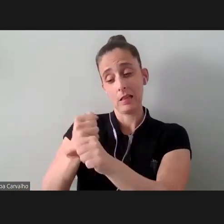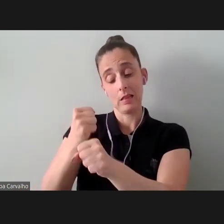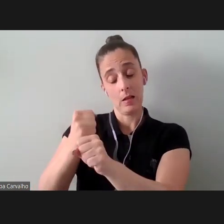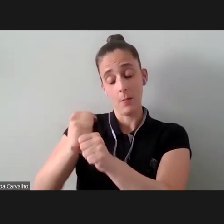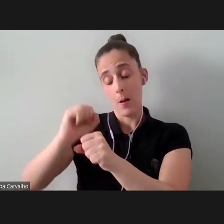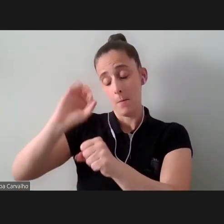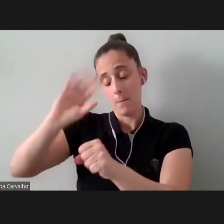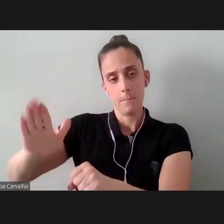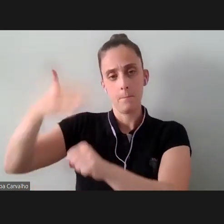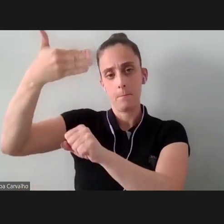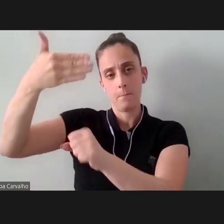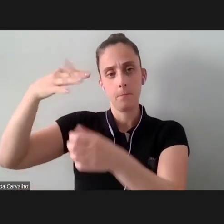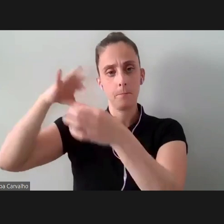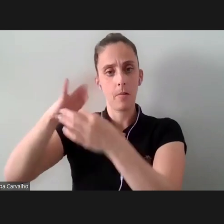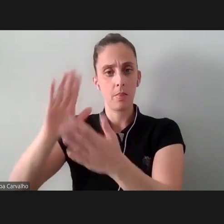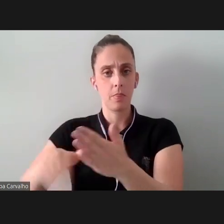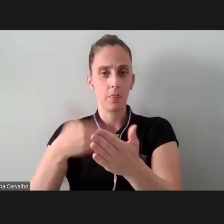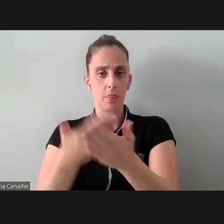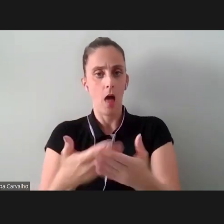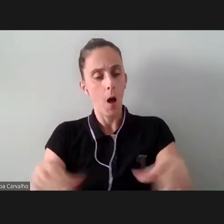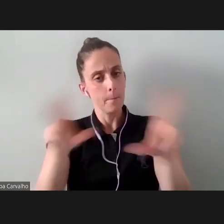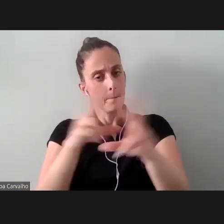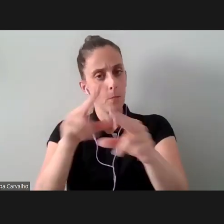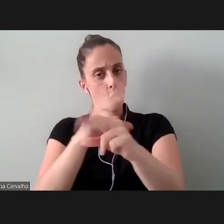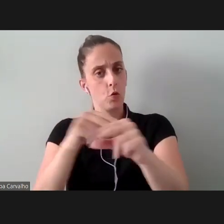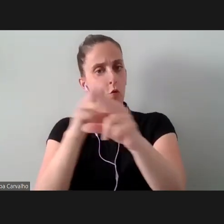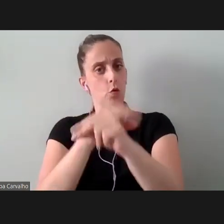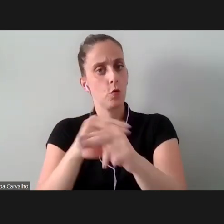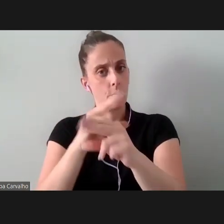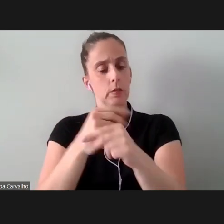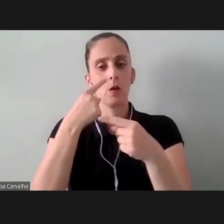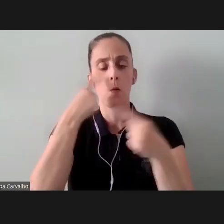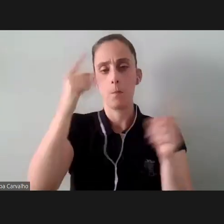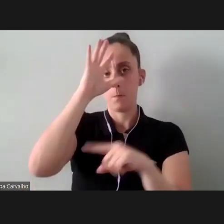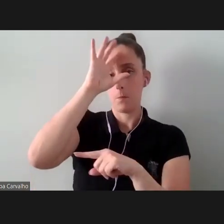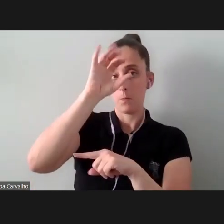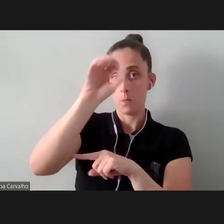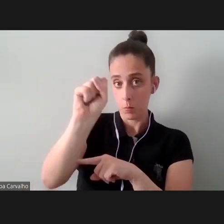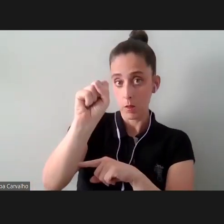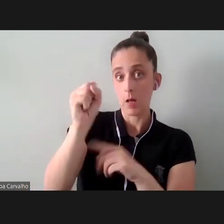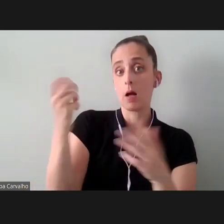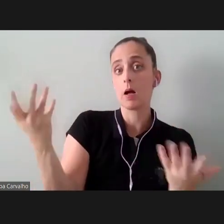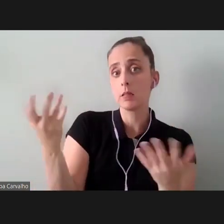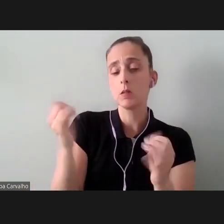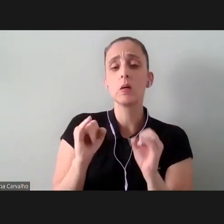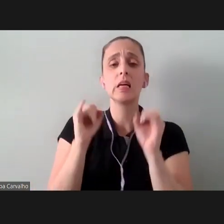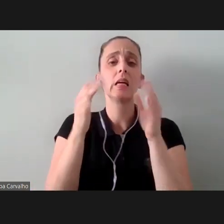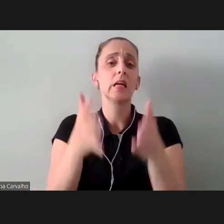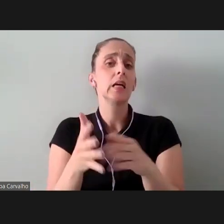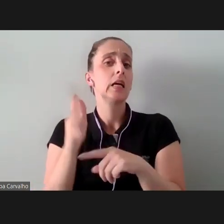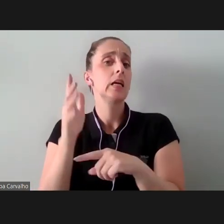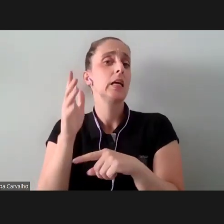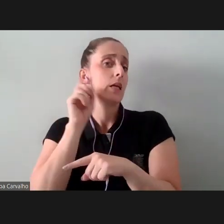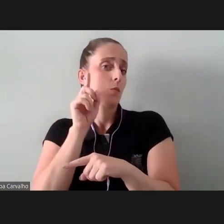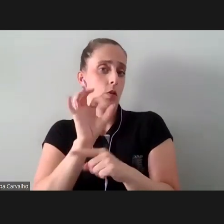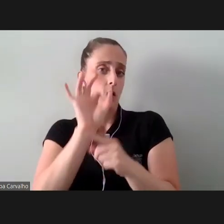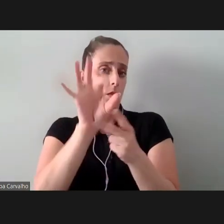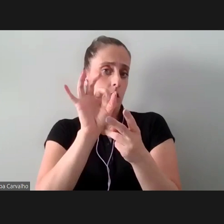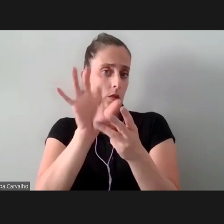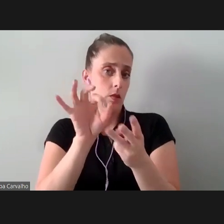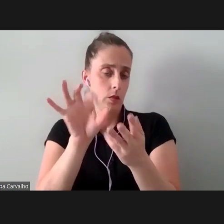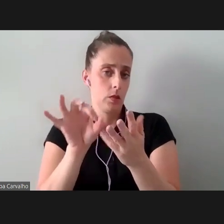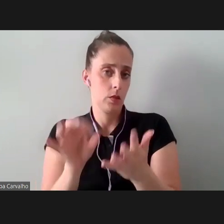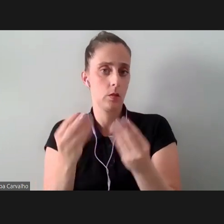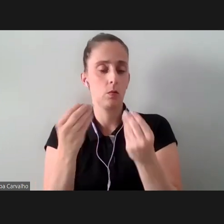processo de promoção da inovação pública. Então, se calhar, para efeitos introdutórios, seriam essas notas agora a apresentar.